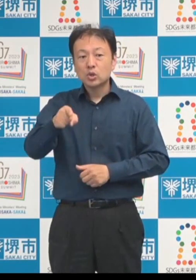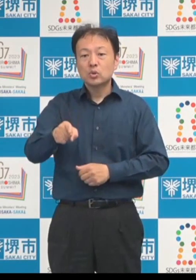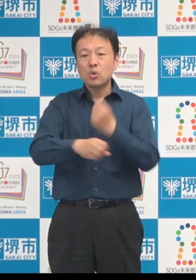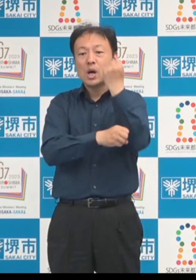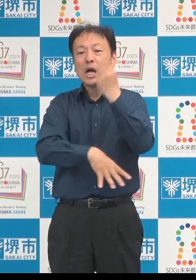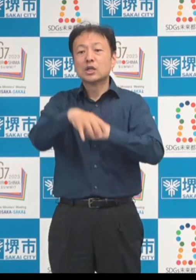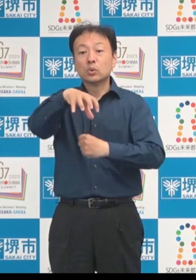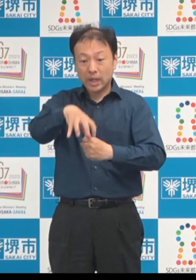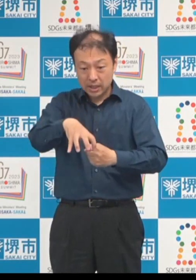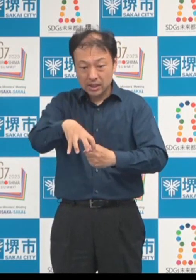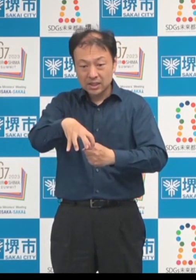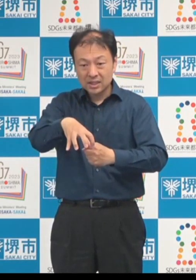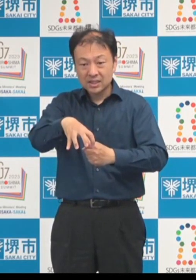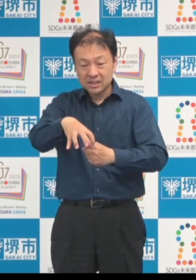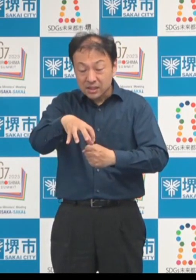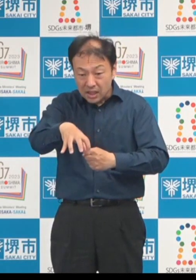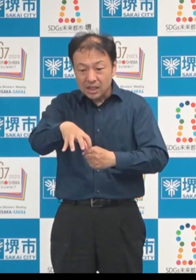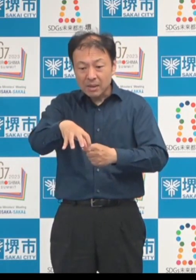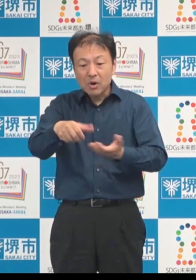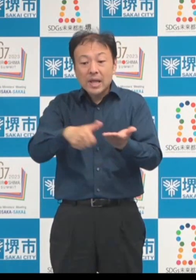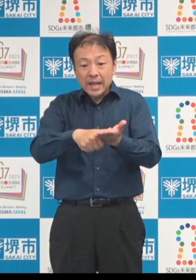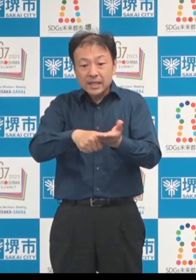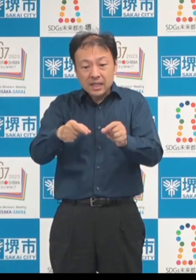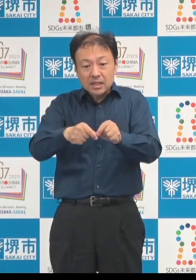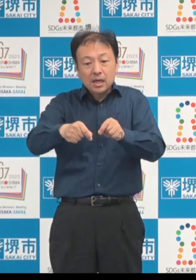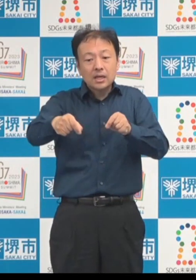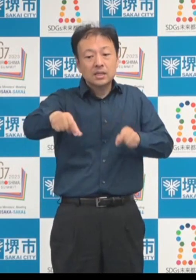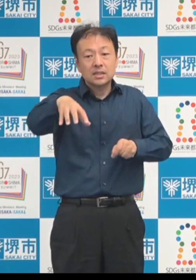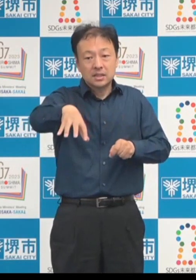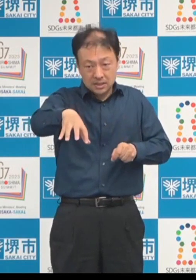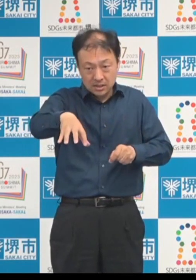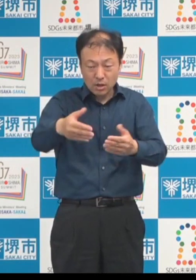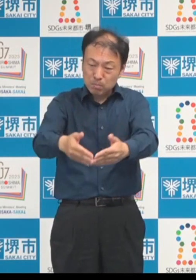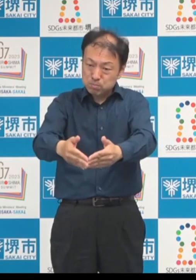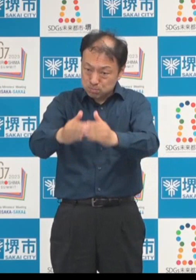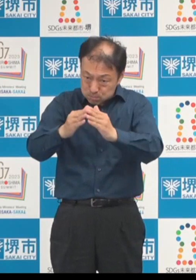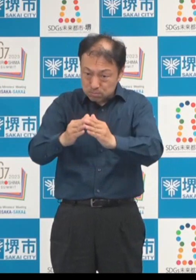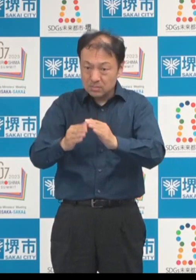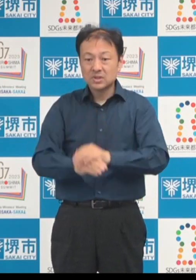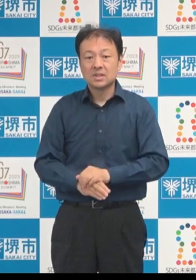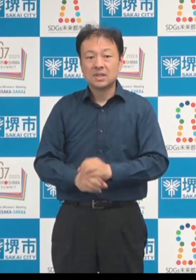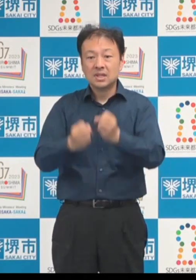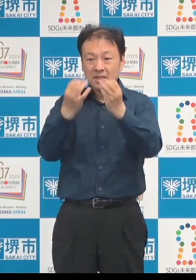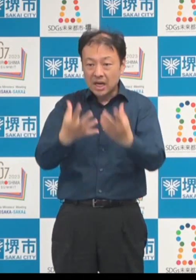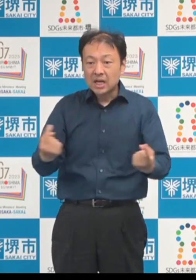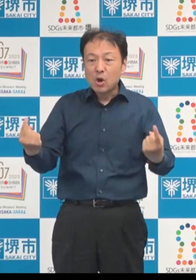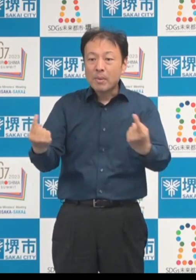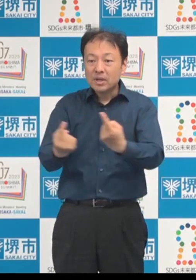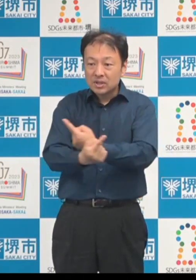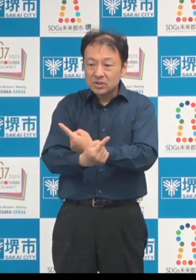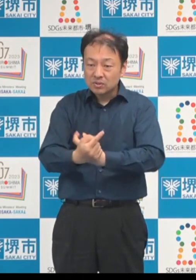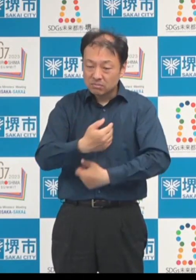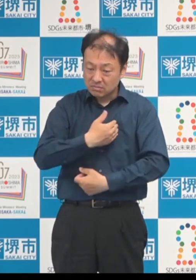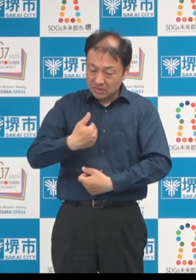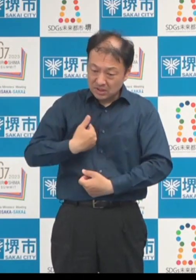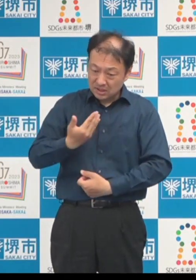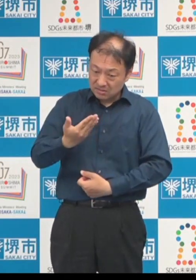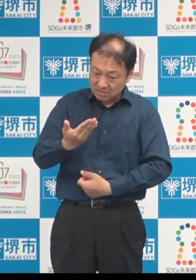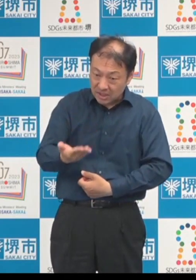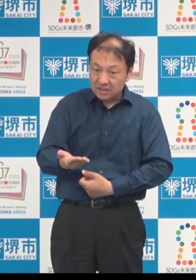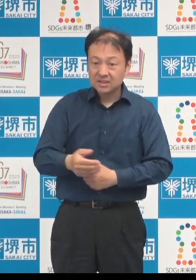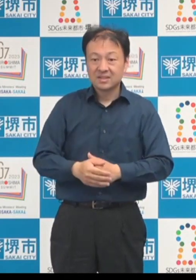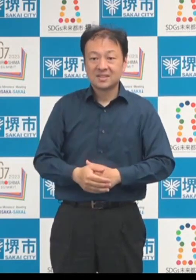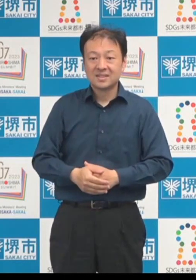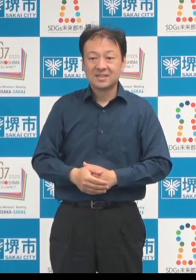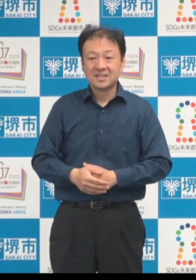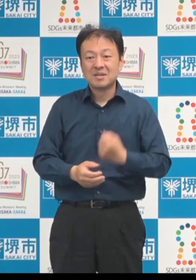、しかも一家ちょっと離れたところを箱物をこうするんだっていうことに、本当にイノベーションがこの堺に根付くのかということについ